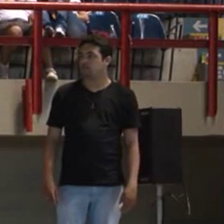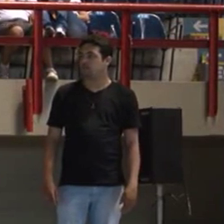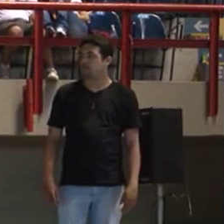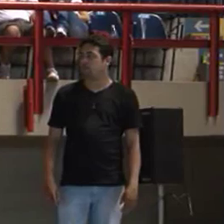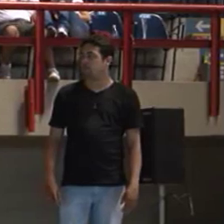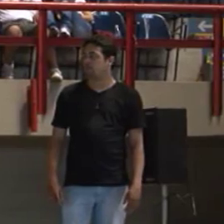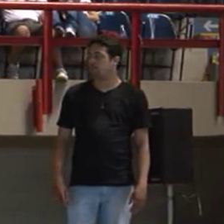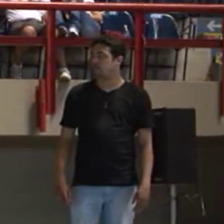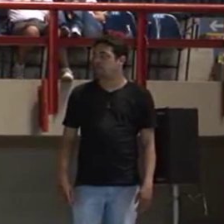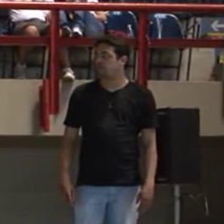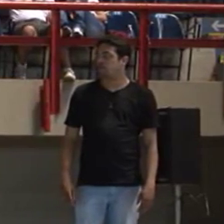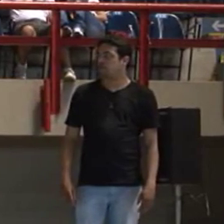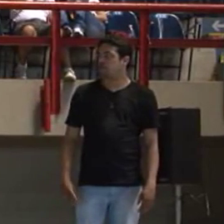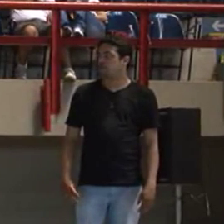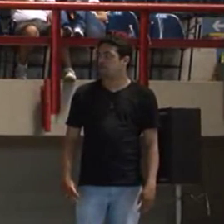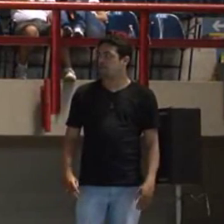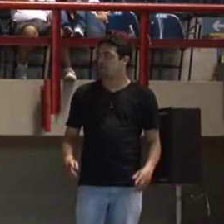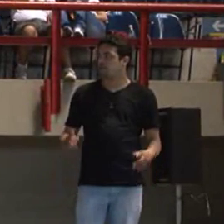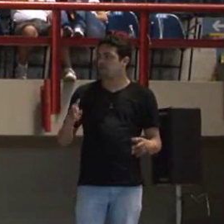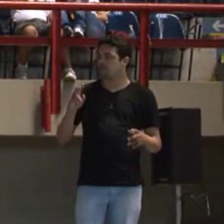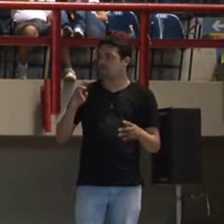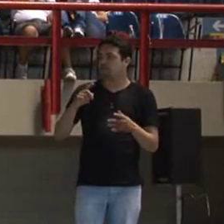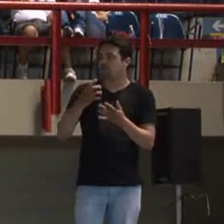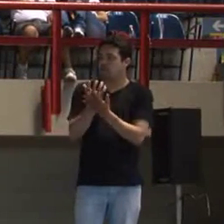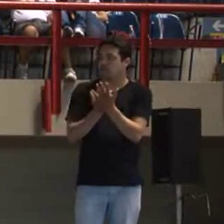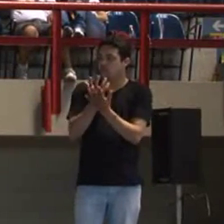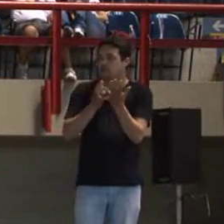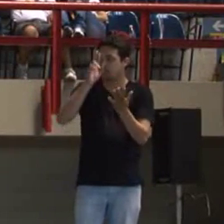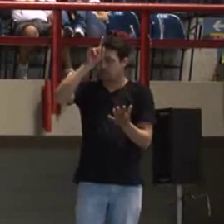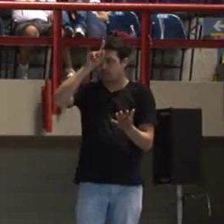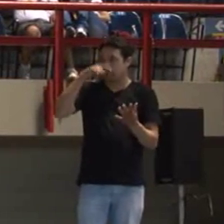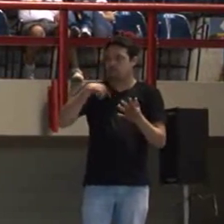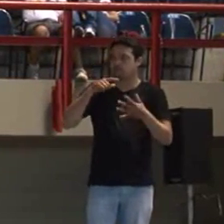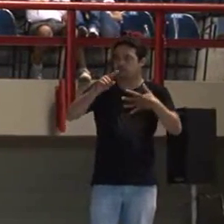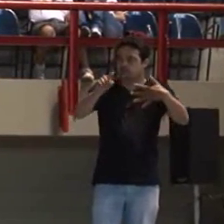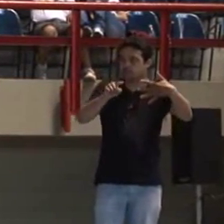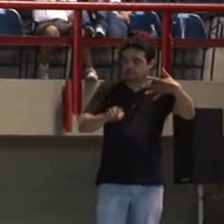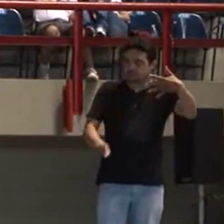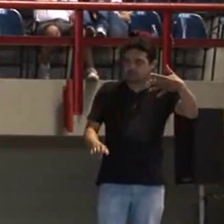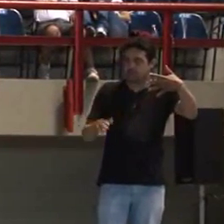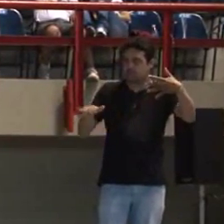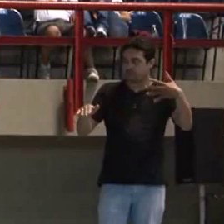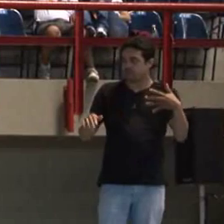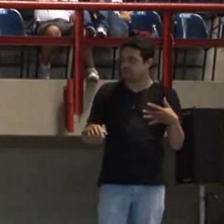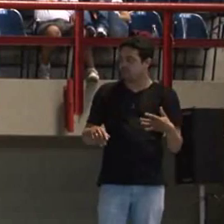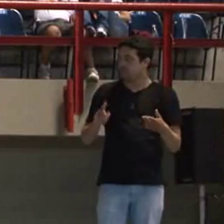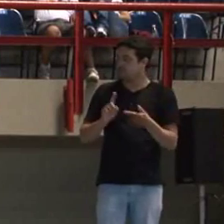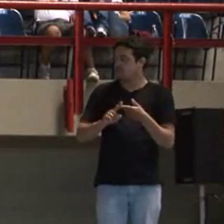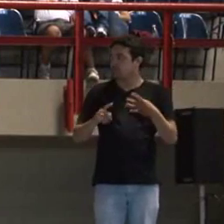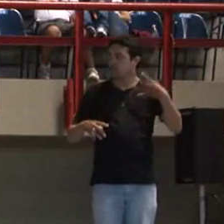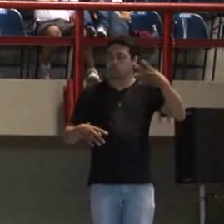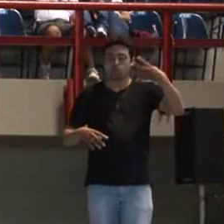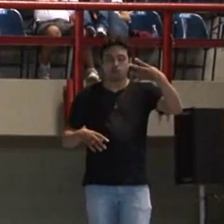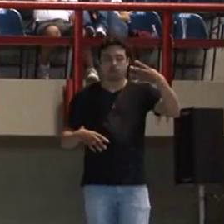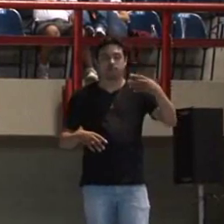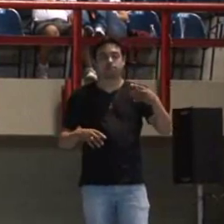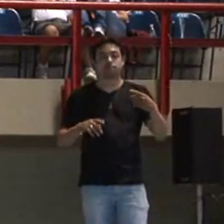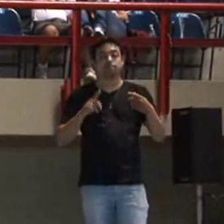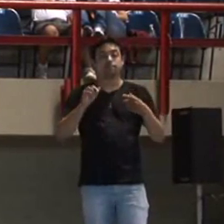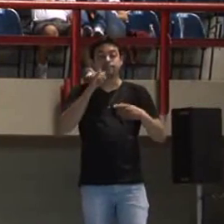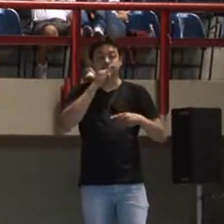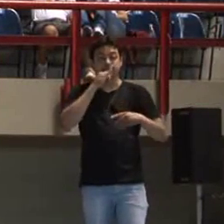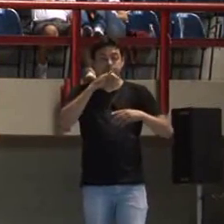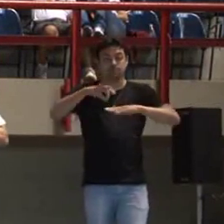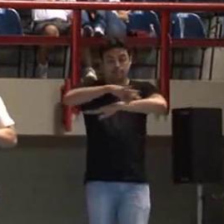Deve estar trocado. A gente coisa aqui, vá coisando. Vá colocando aí. Na quarta, se um